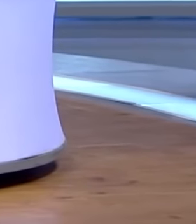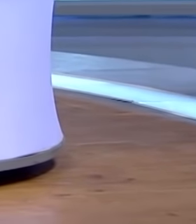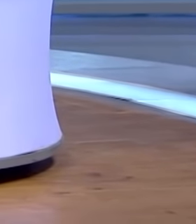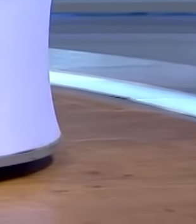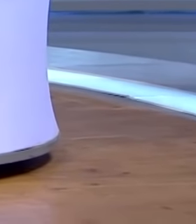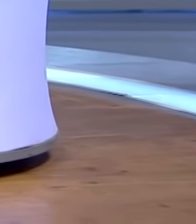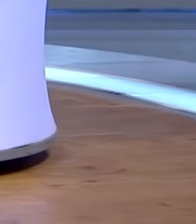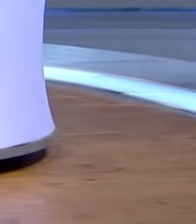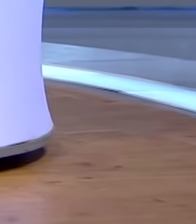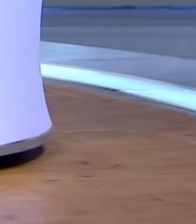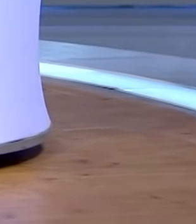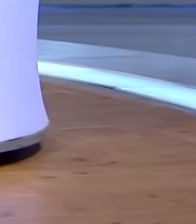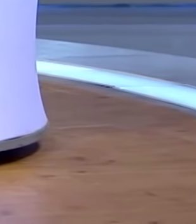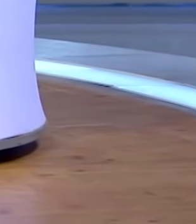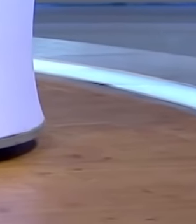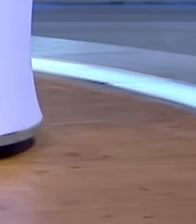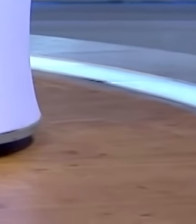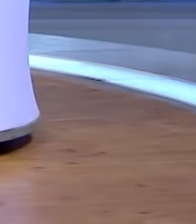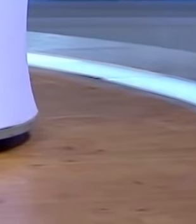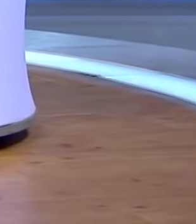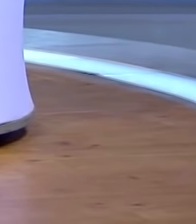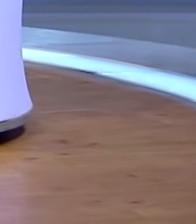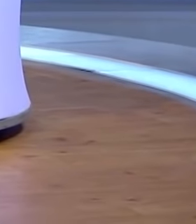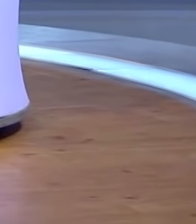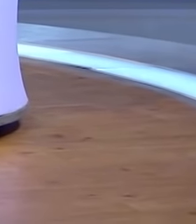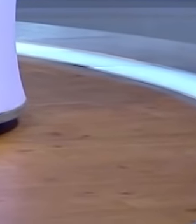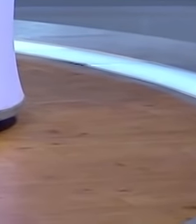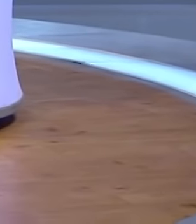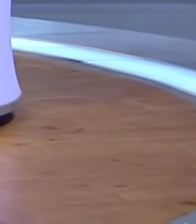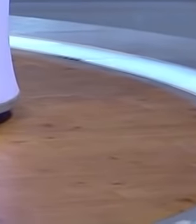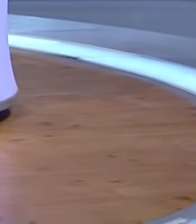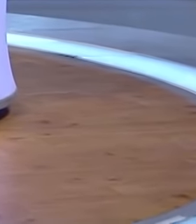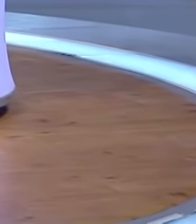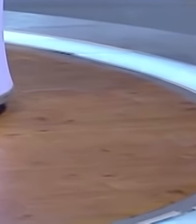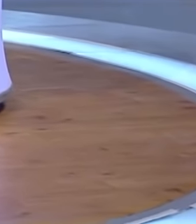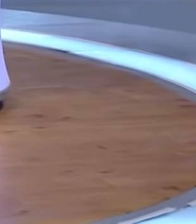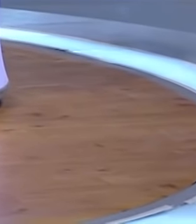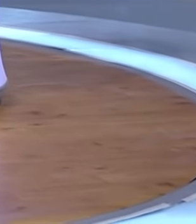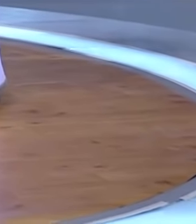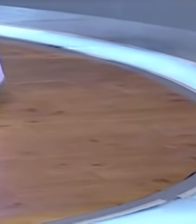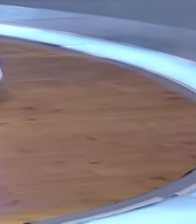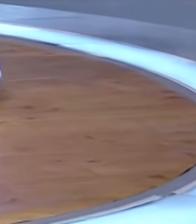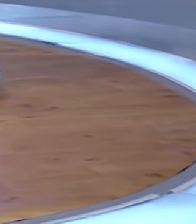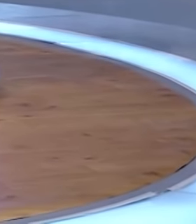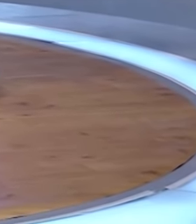Үзэгчдээ бид та бүхэн цаг агаар мэдээллийн хөтөлбөрийн энэ өдрийн дугаарыг хүргэлээ. Анхаарлаа хандуулсан үзэгч танд баярлалаа.